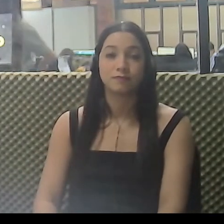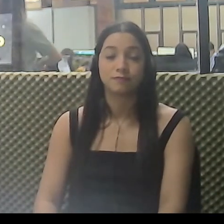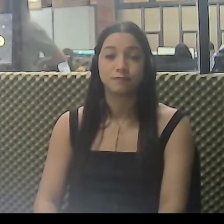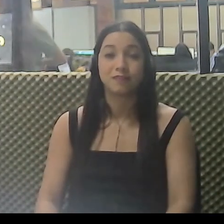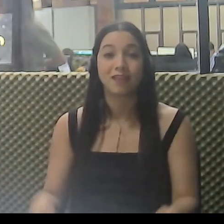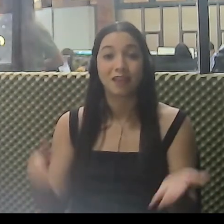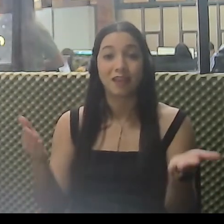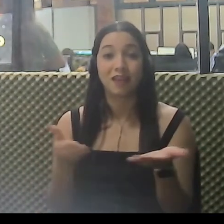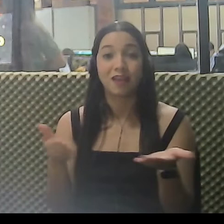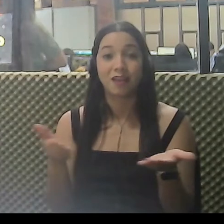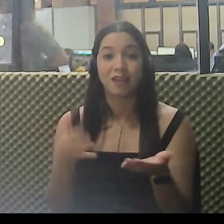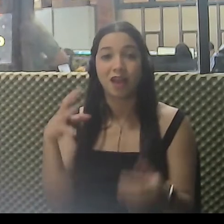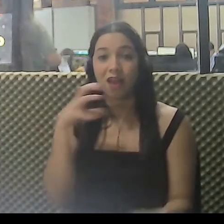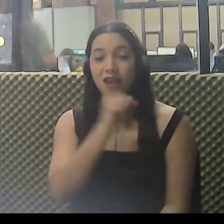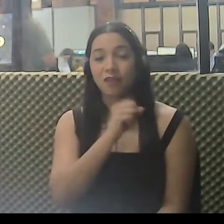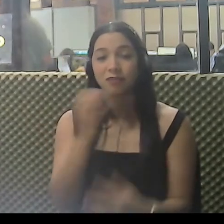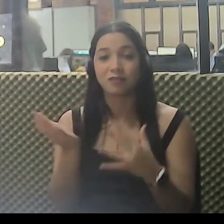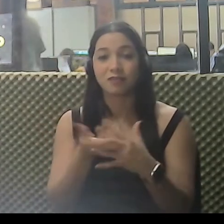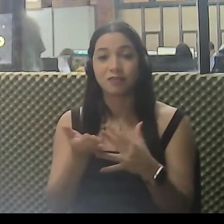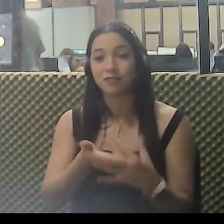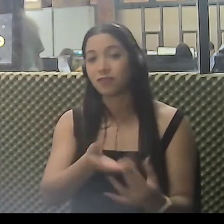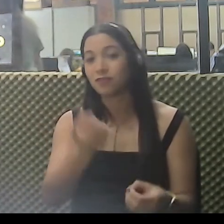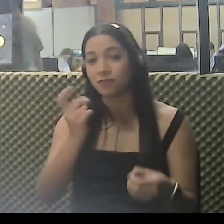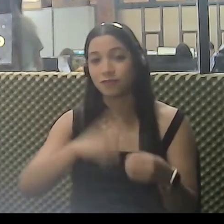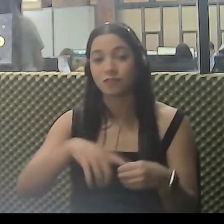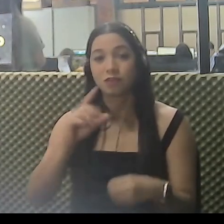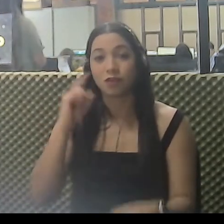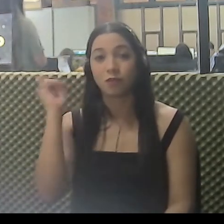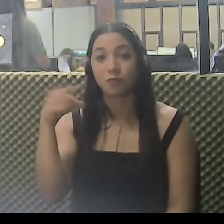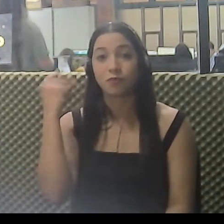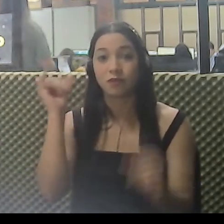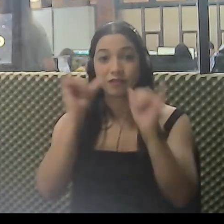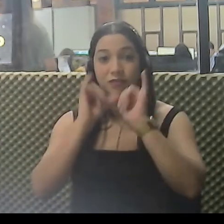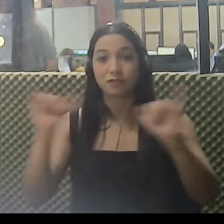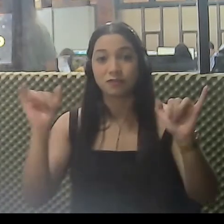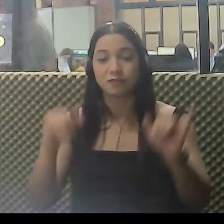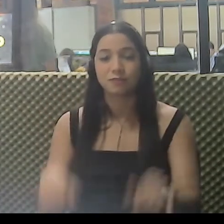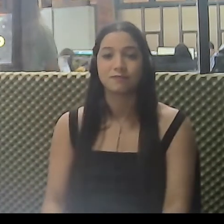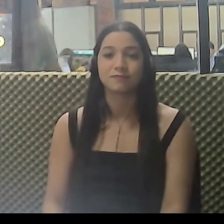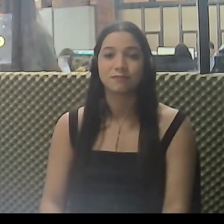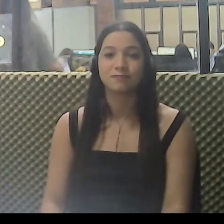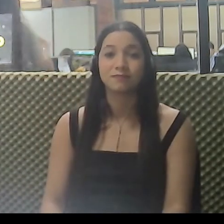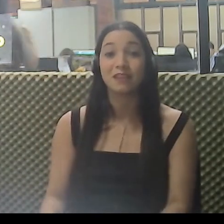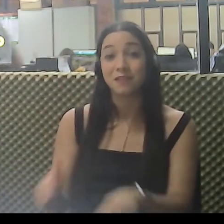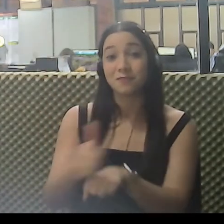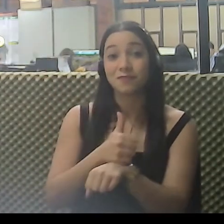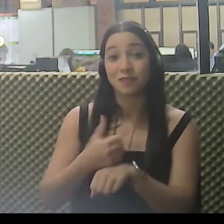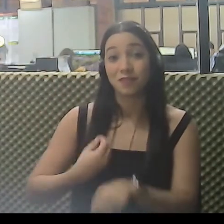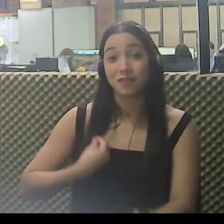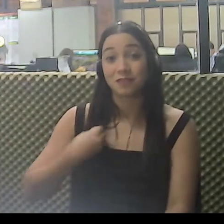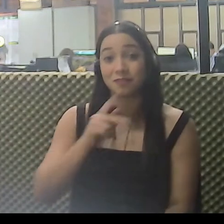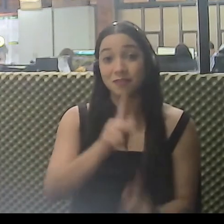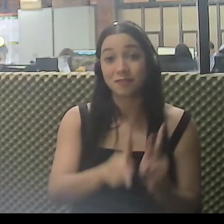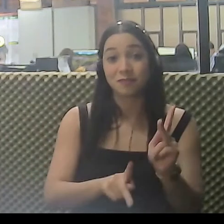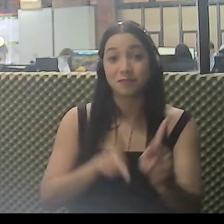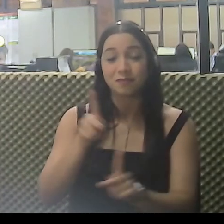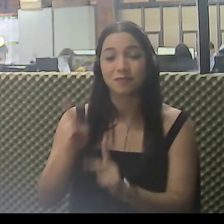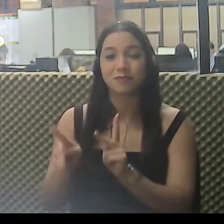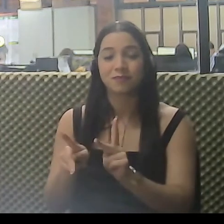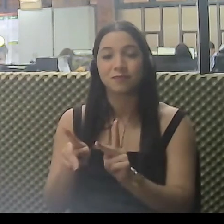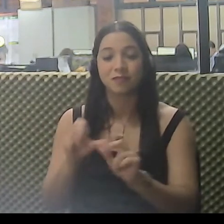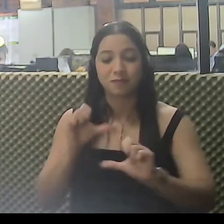E agora vamos para um rápido intervalo e já já voltamos com o Giro de Notícias. Melhorar a vida das pessoas